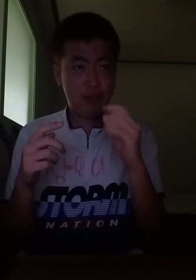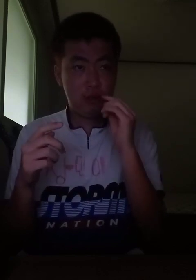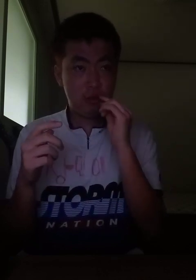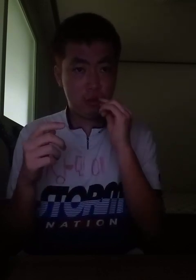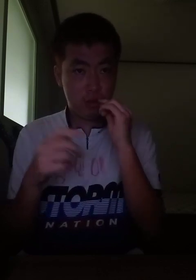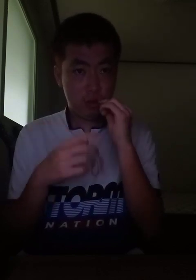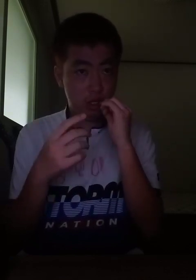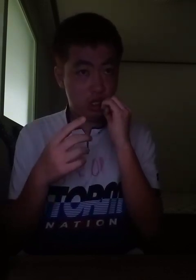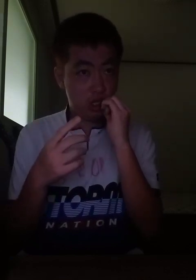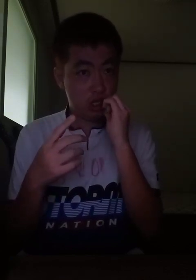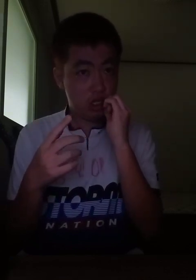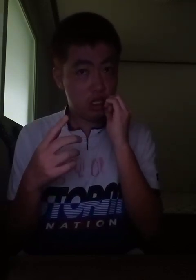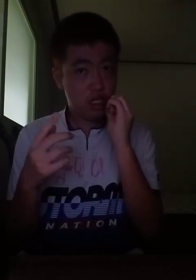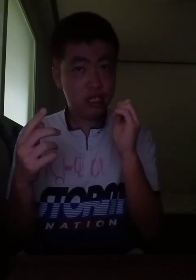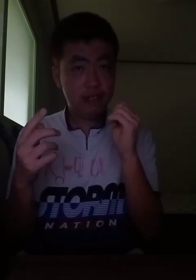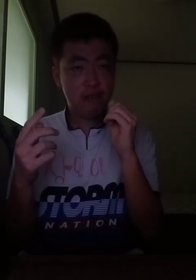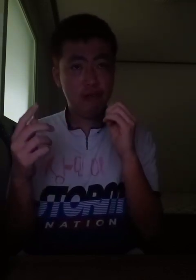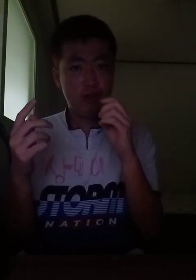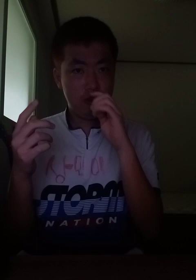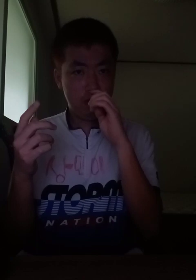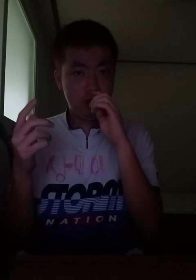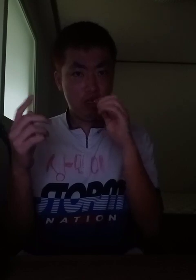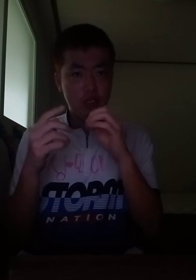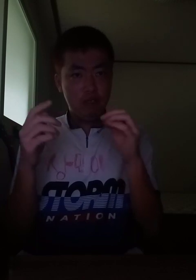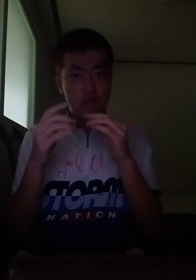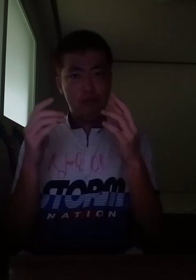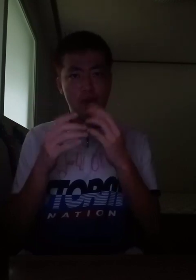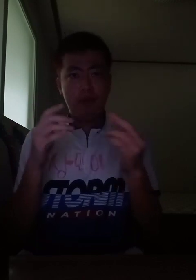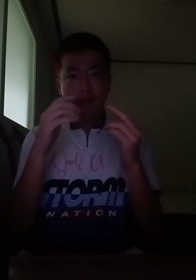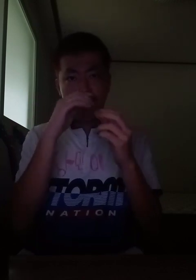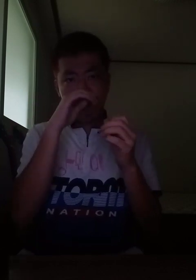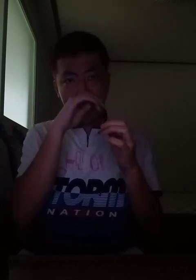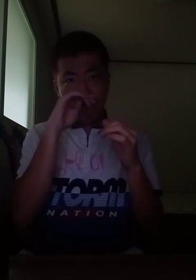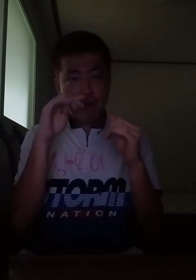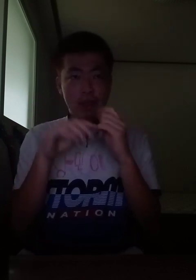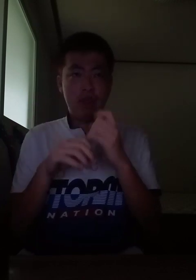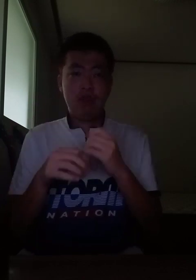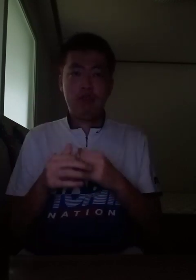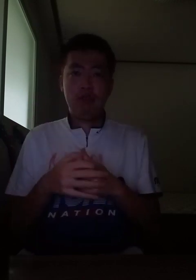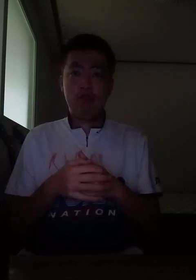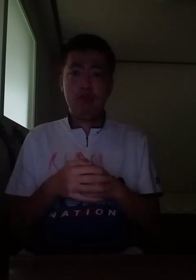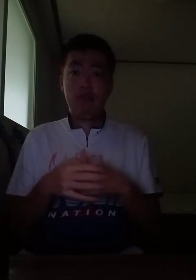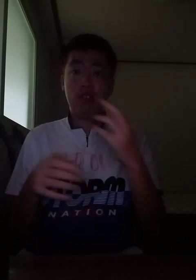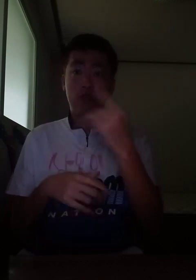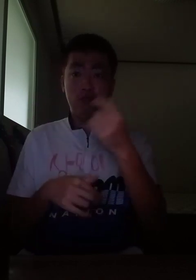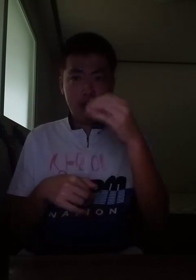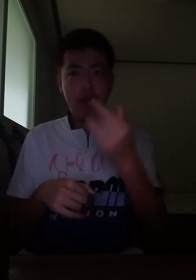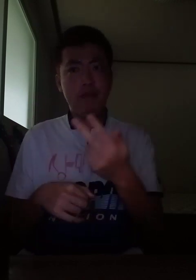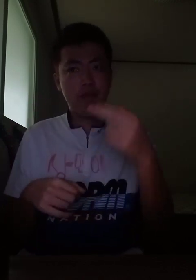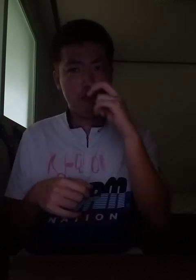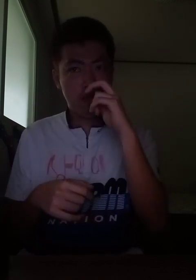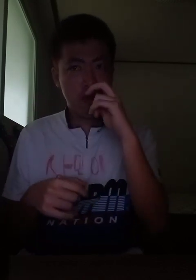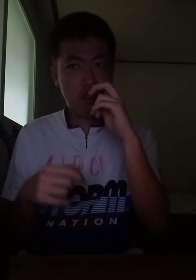돼갖고 안심하고 화장실을 이용할 수 있는 그런 환경이 지난 2013년 이후 전국의